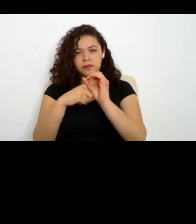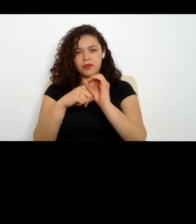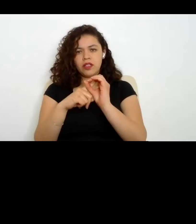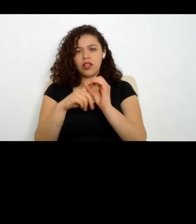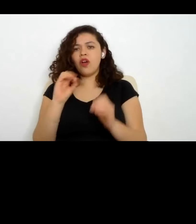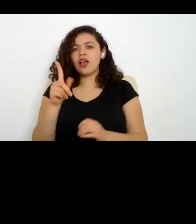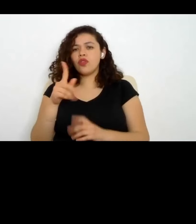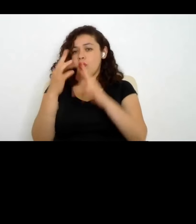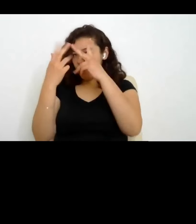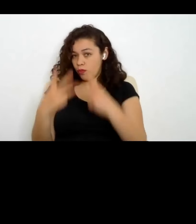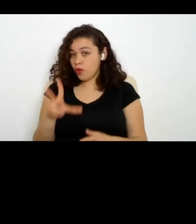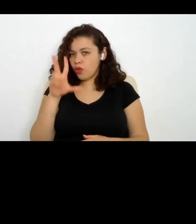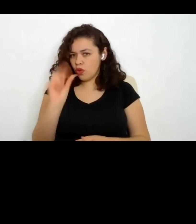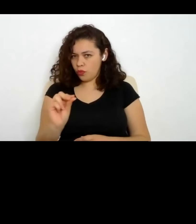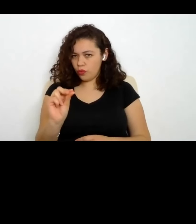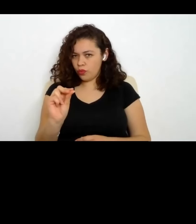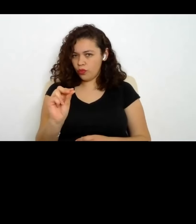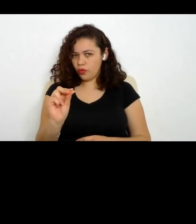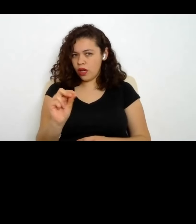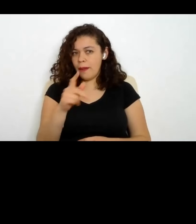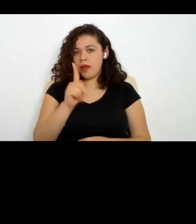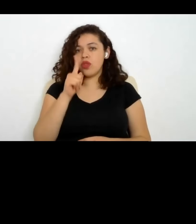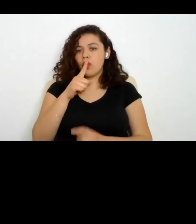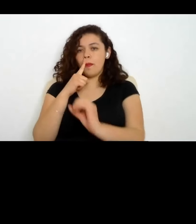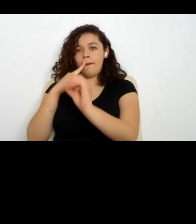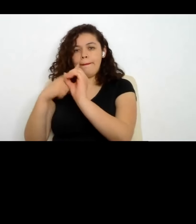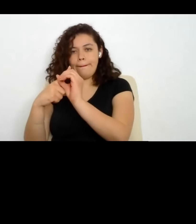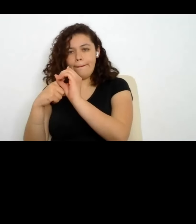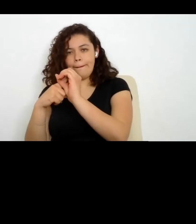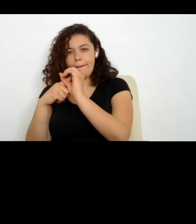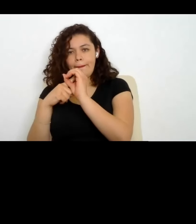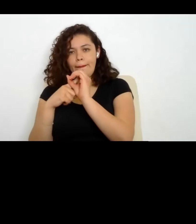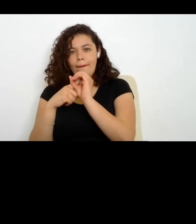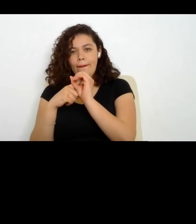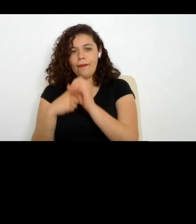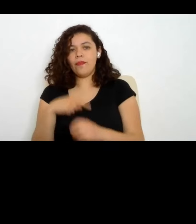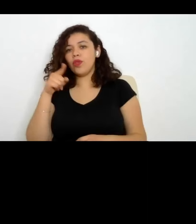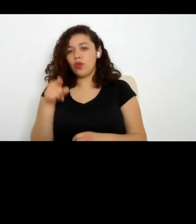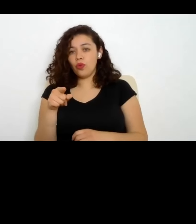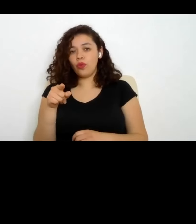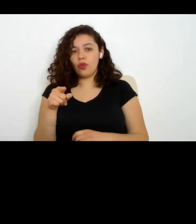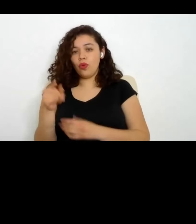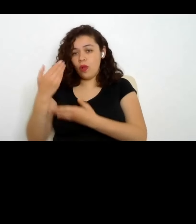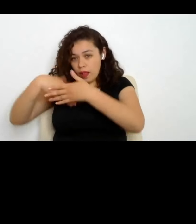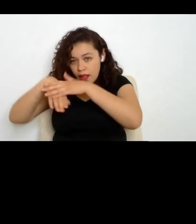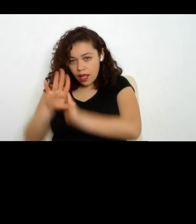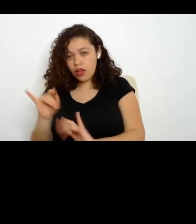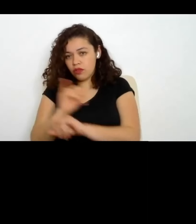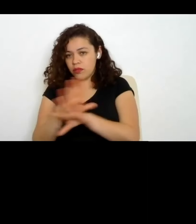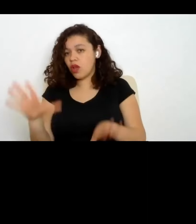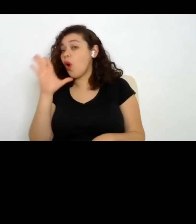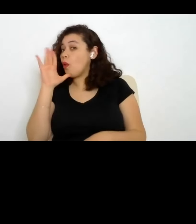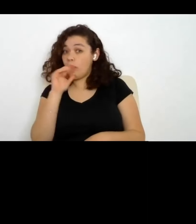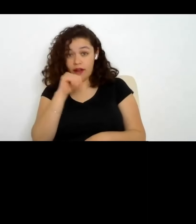vas a eliminar, pero los vas a bloquear. O sea, tú ya no puedes tener acceso a esos datos,